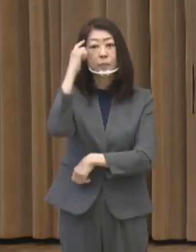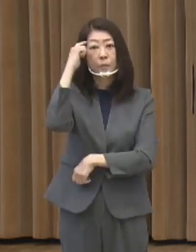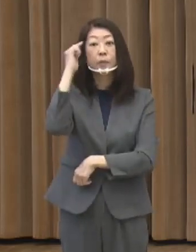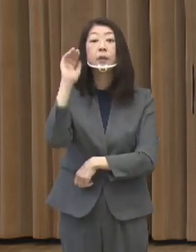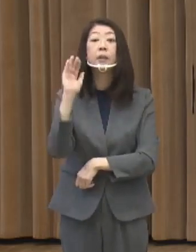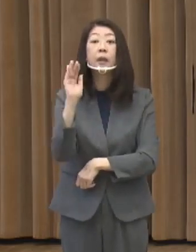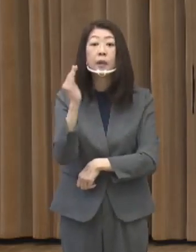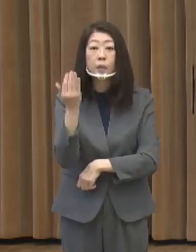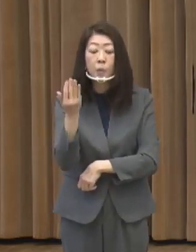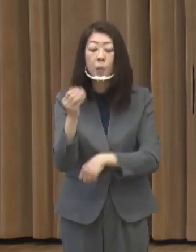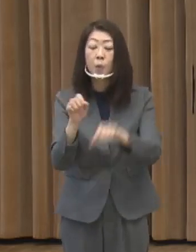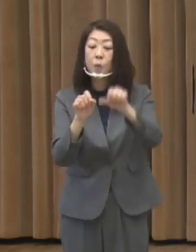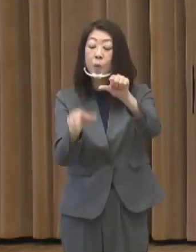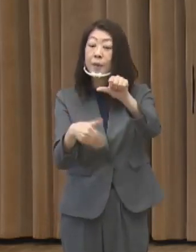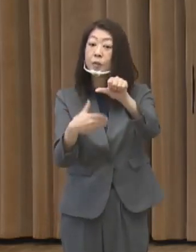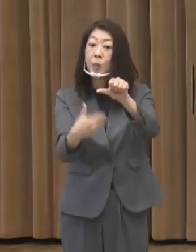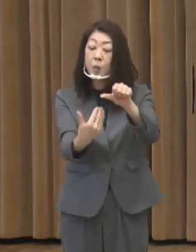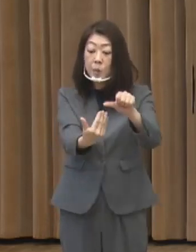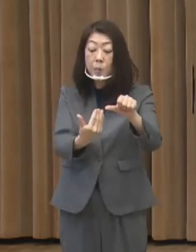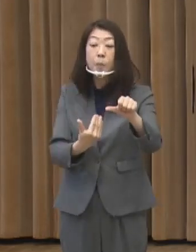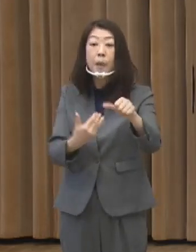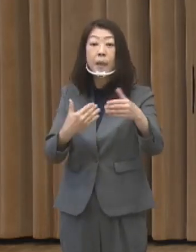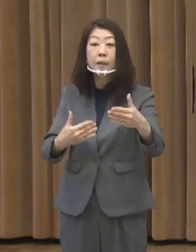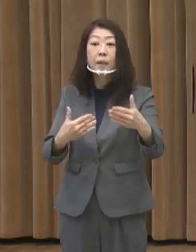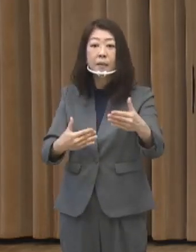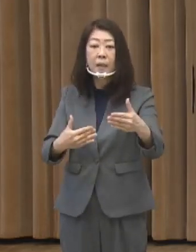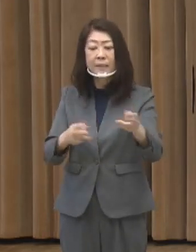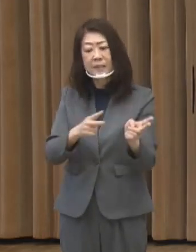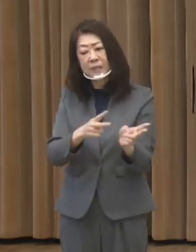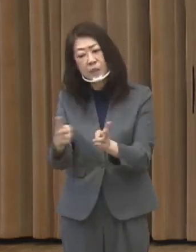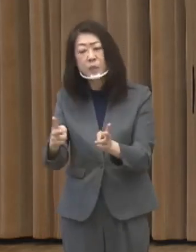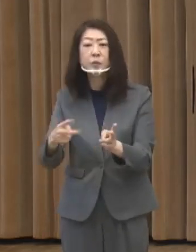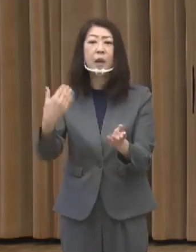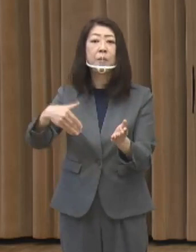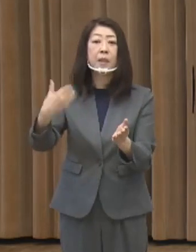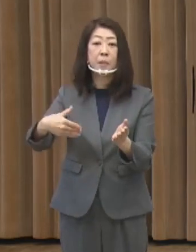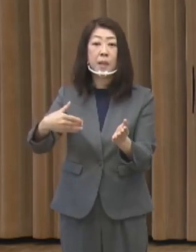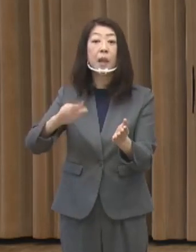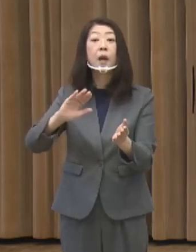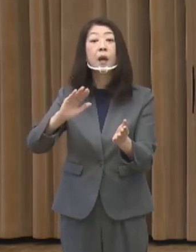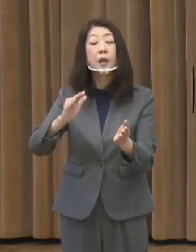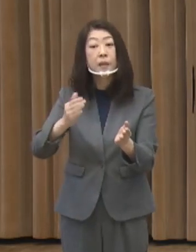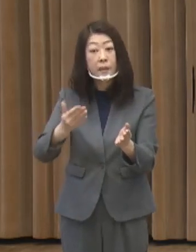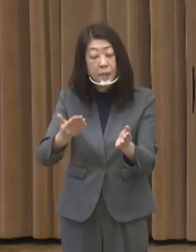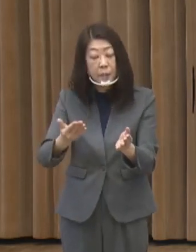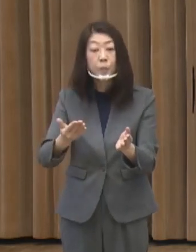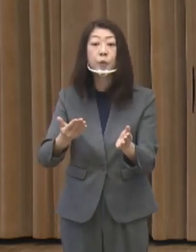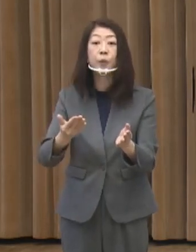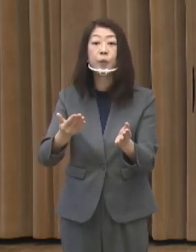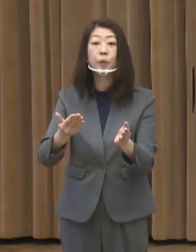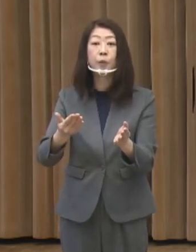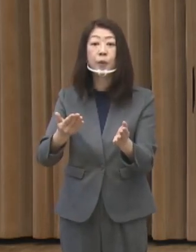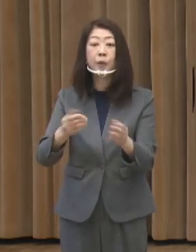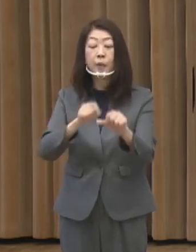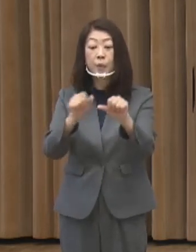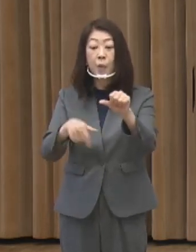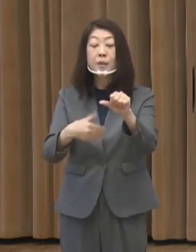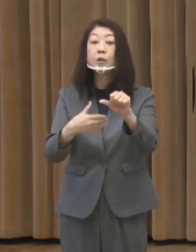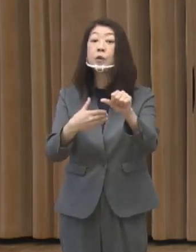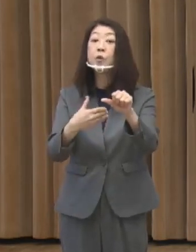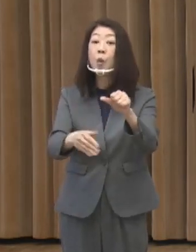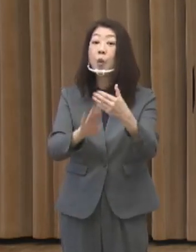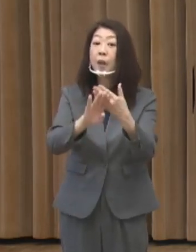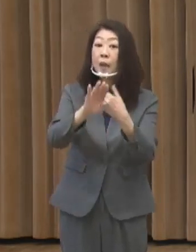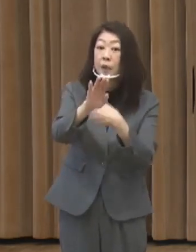月9日以前はそういうの準備ができてなくて、例えば最終日の5月9日に準備ができて、その時認